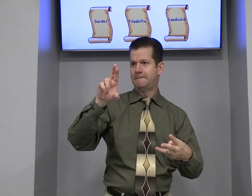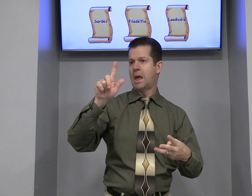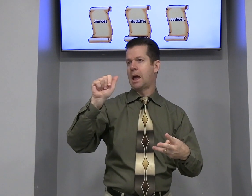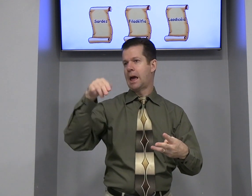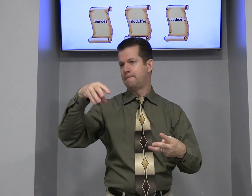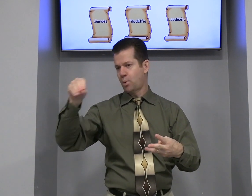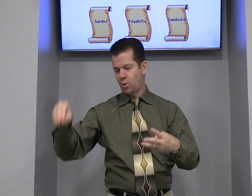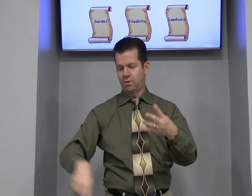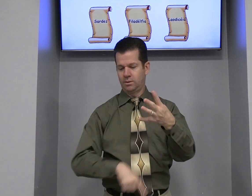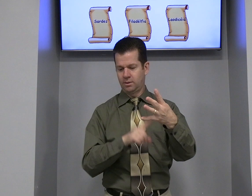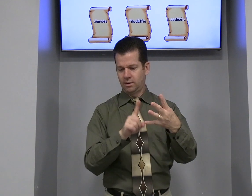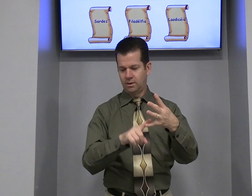Pérgamo,